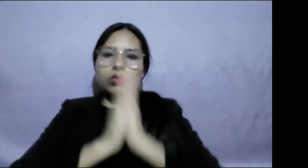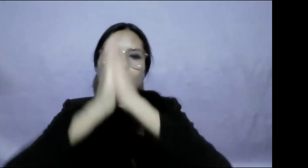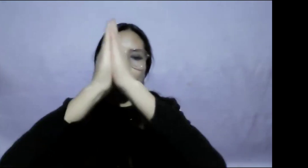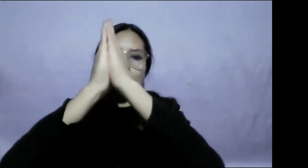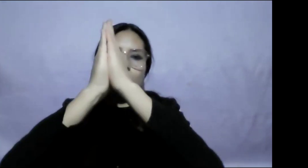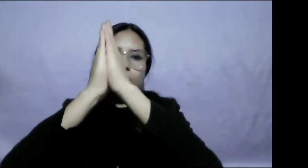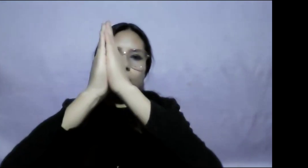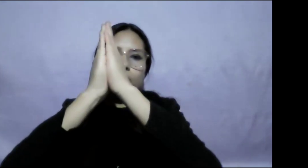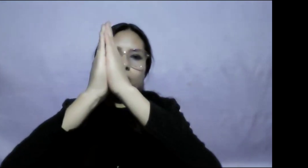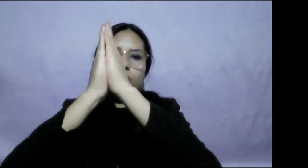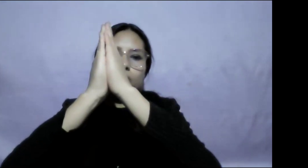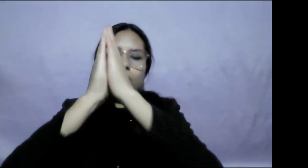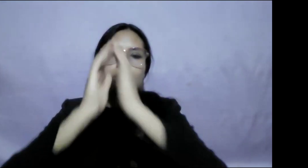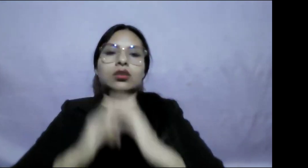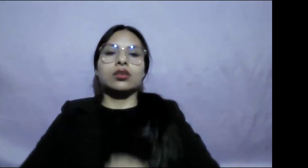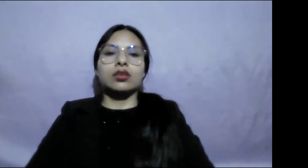manera